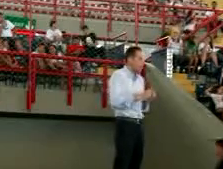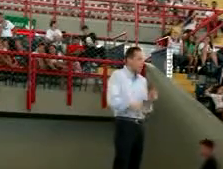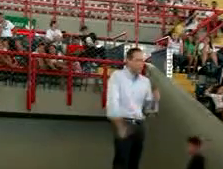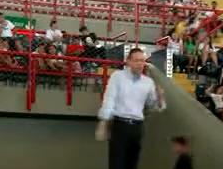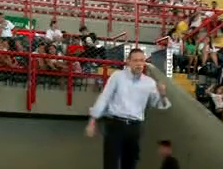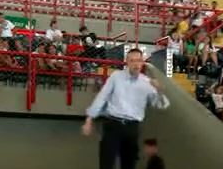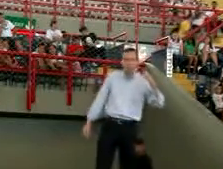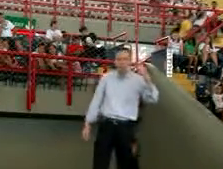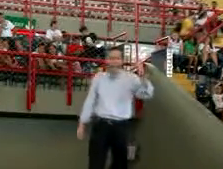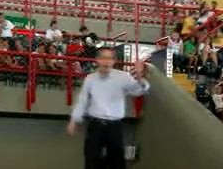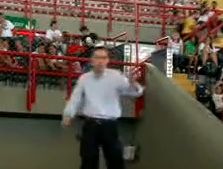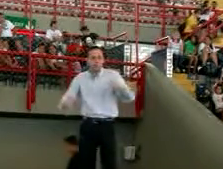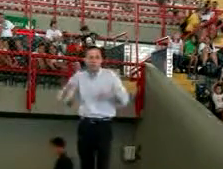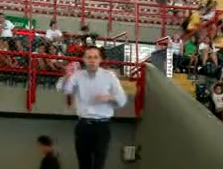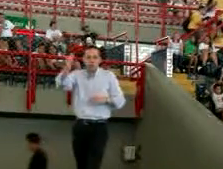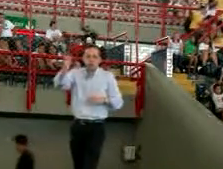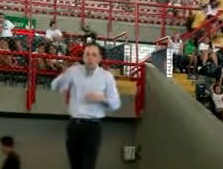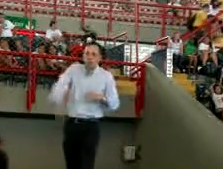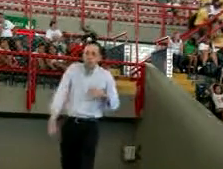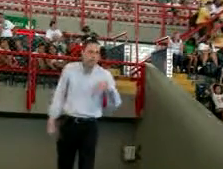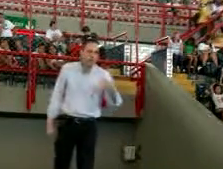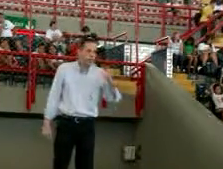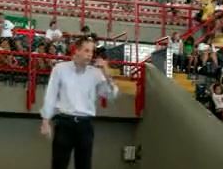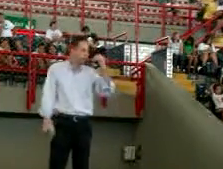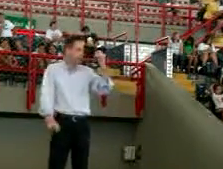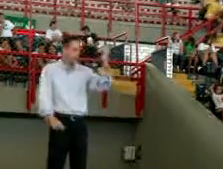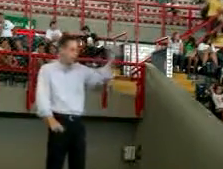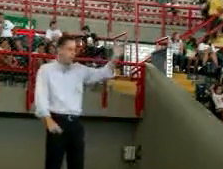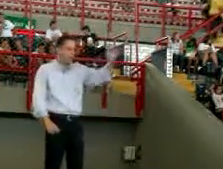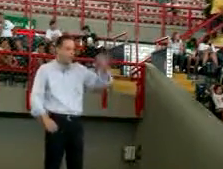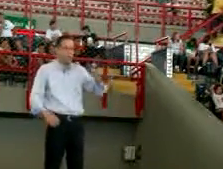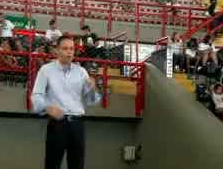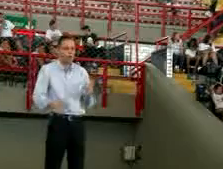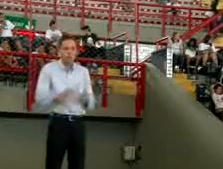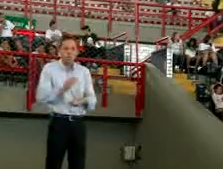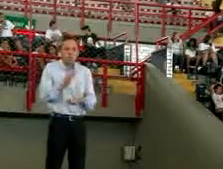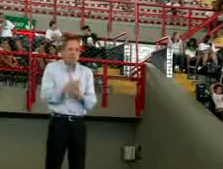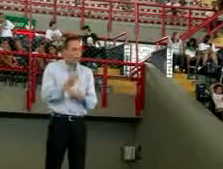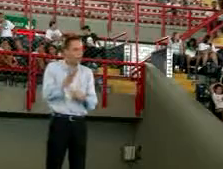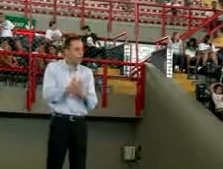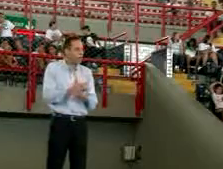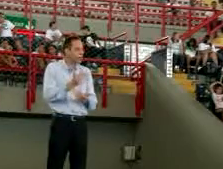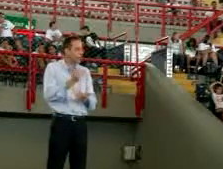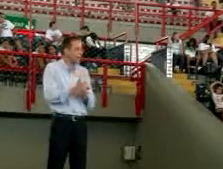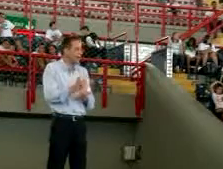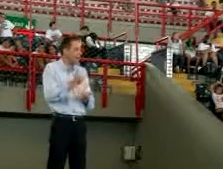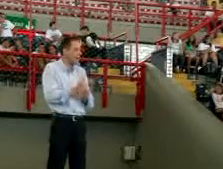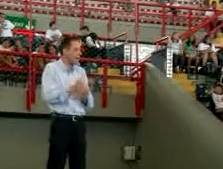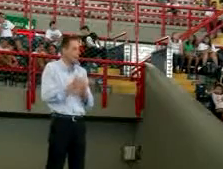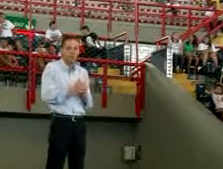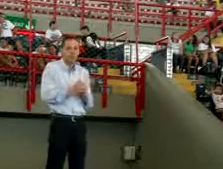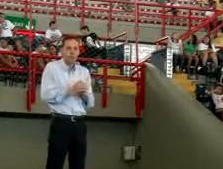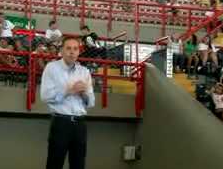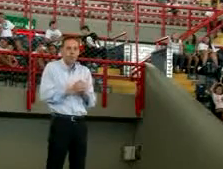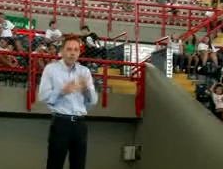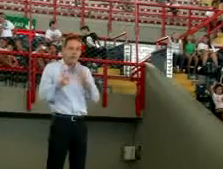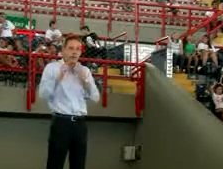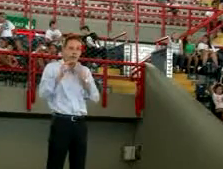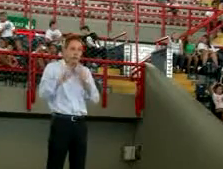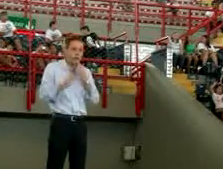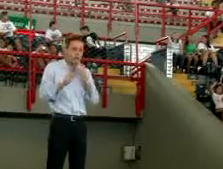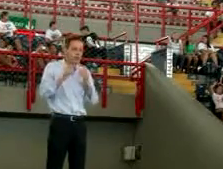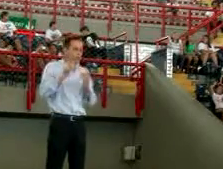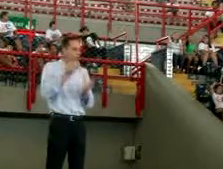Brasil. Tratado do Prado, de Madajós, né? Santo Ildefonso, mas o mais importante é o Tratado de Madrid,